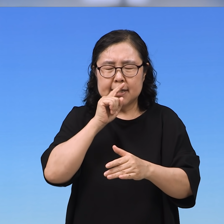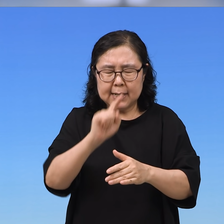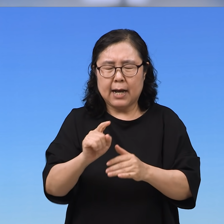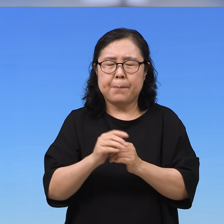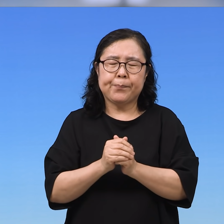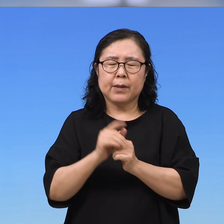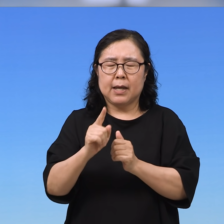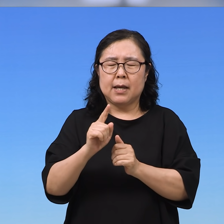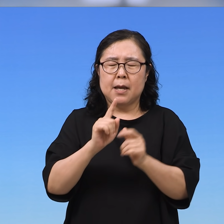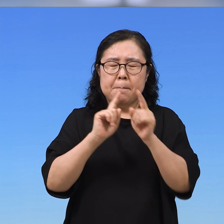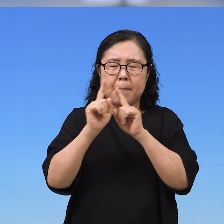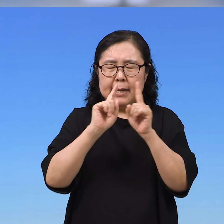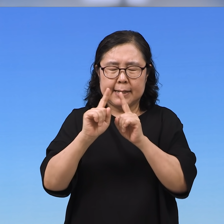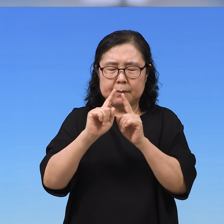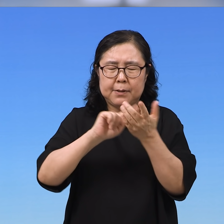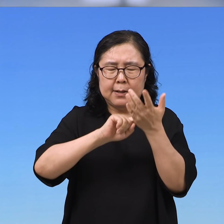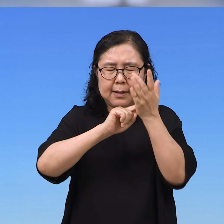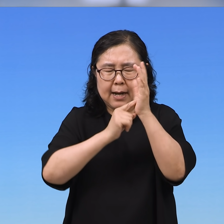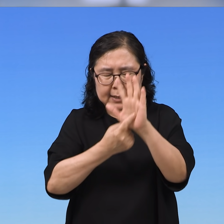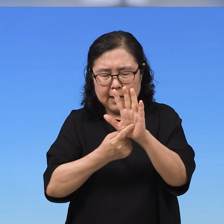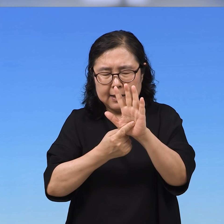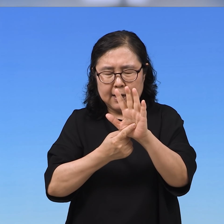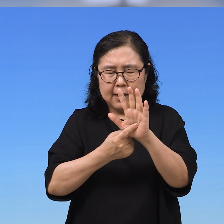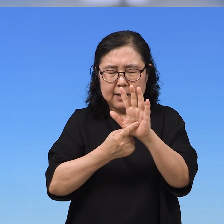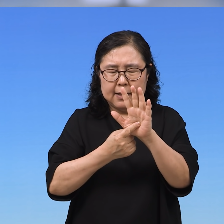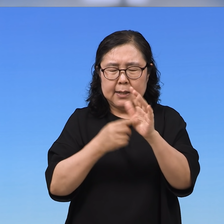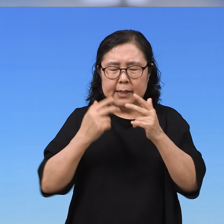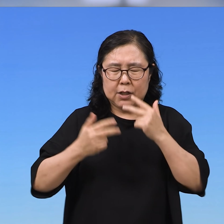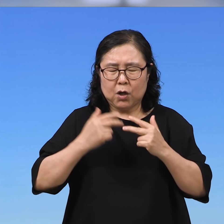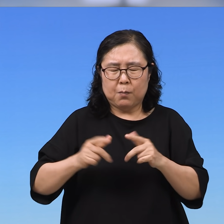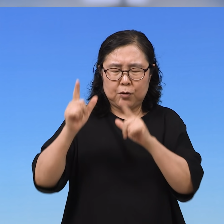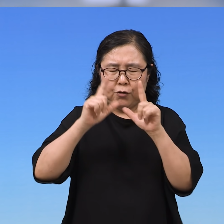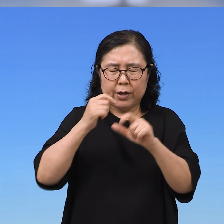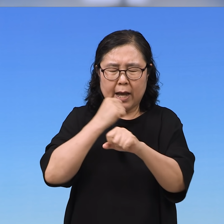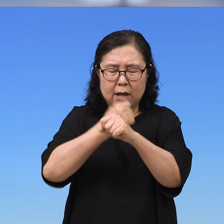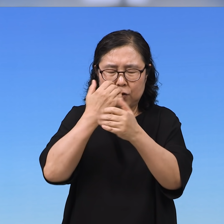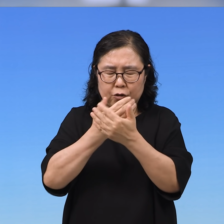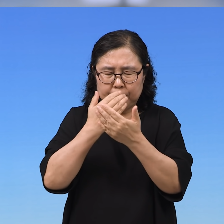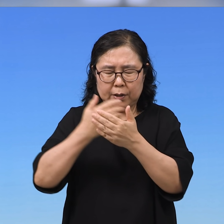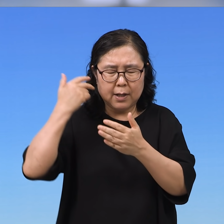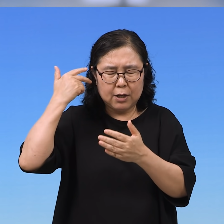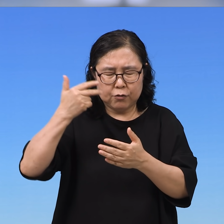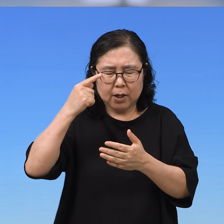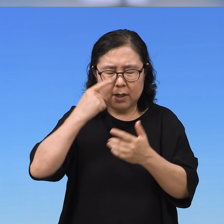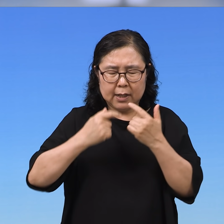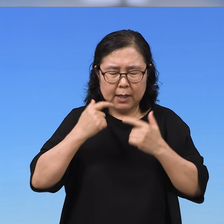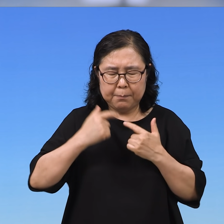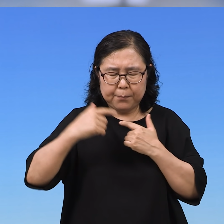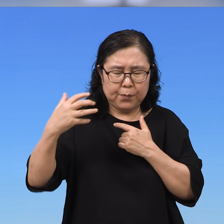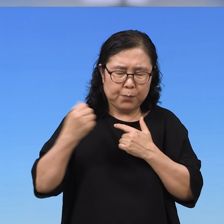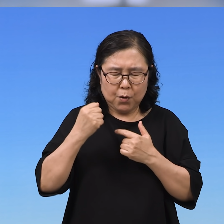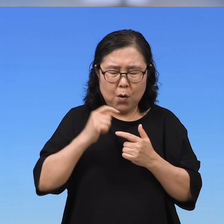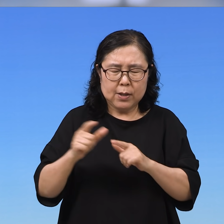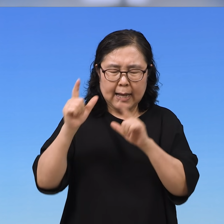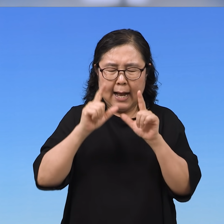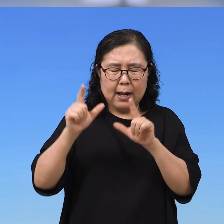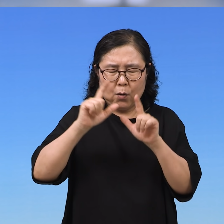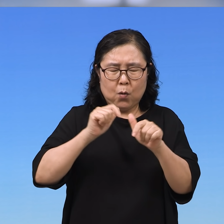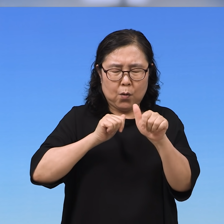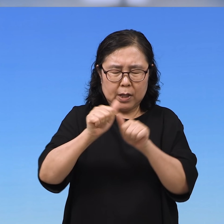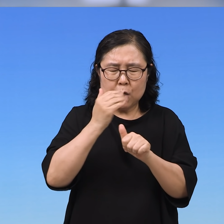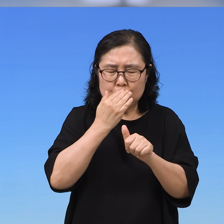하나님의 말씀을 구현하는 즐거움을 누리고 살도록 인도하여 주시옵소서. 이번 한 주간 동안 그 기쁨으로